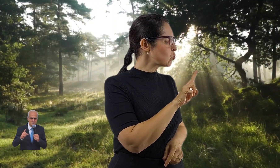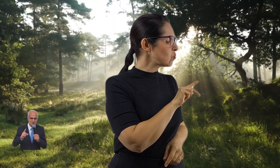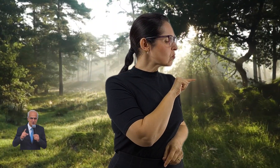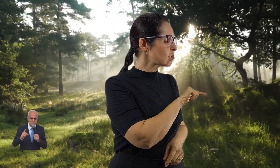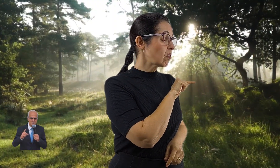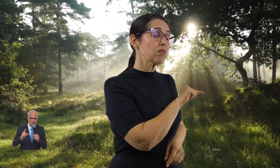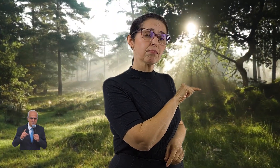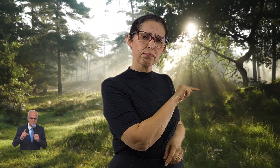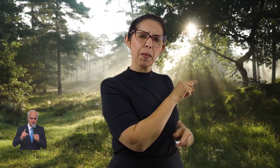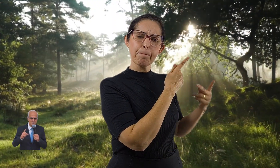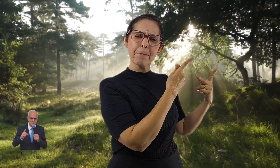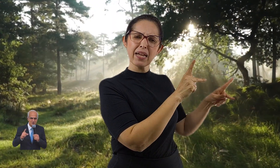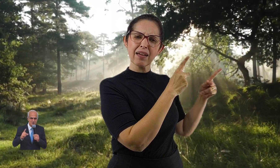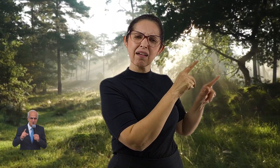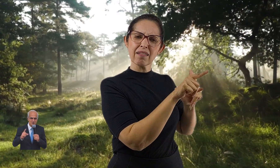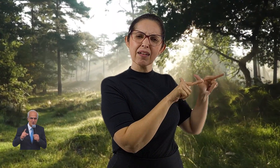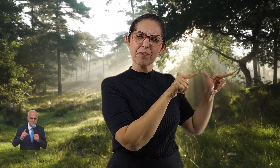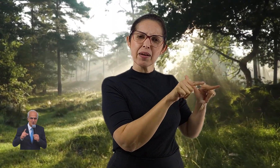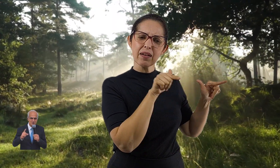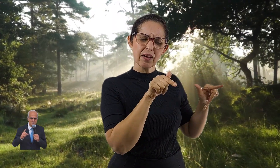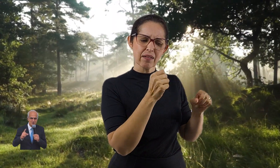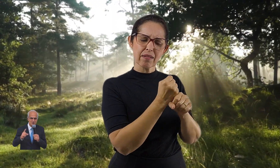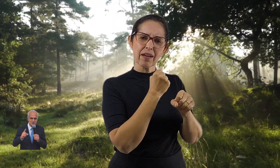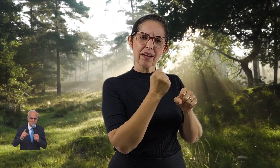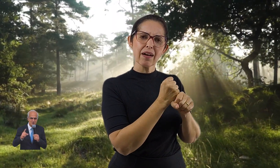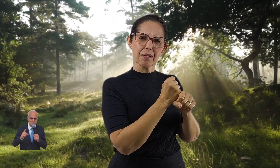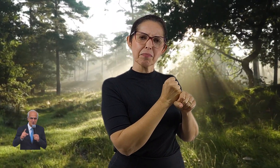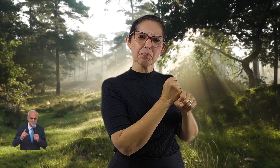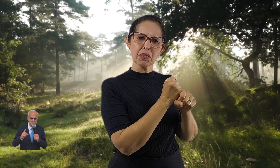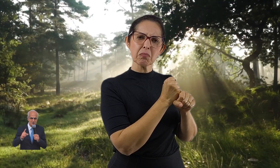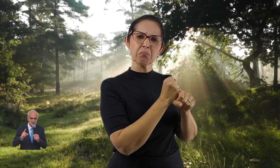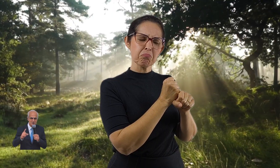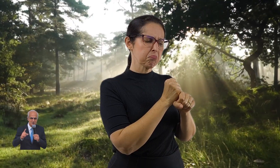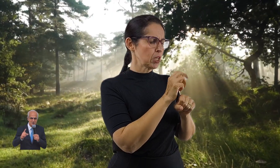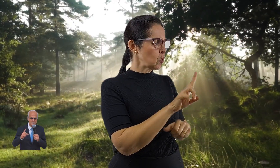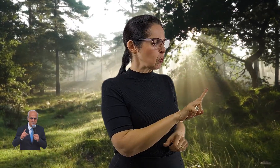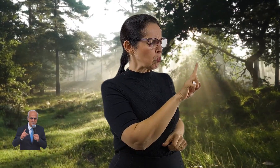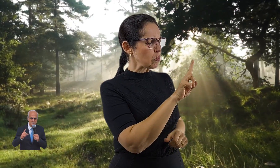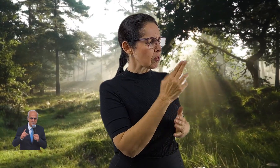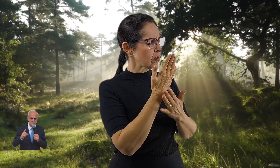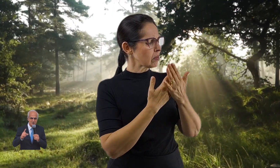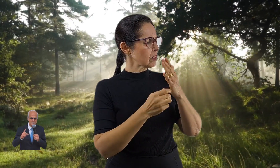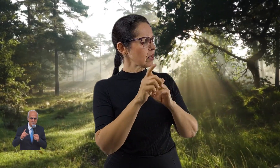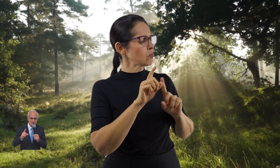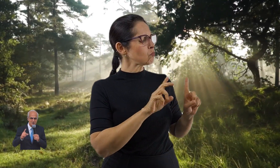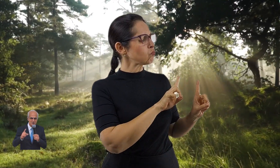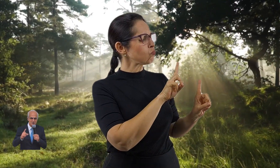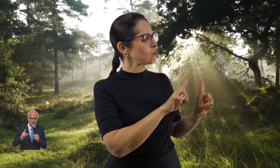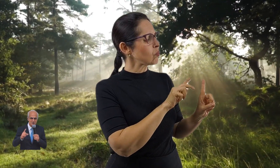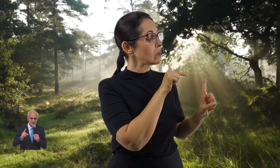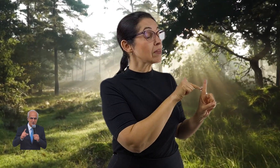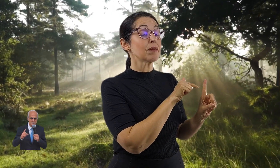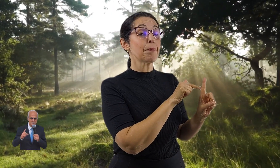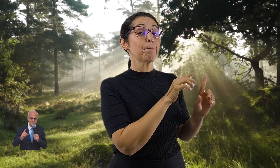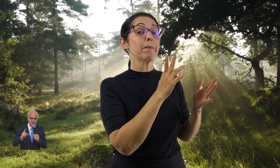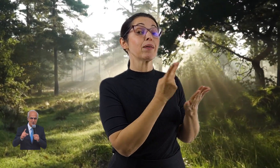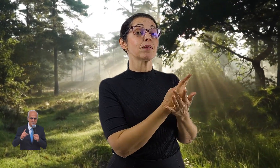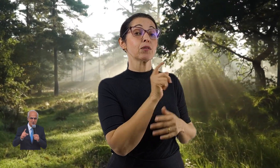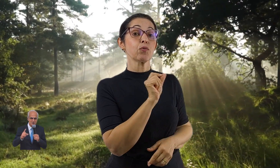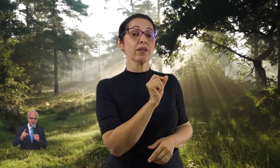por Deus, trabalharam nesta obra, foram instrumentos nas mãos do Senhor nesta obra, e um dia